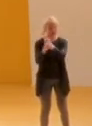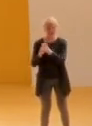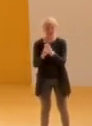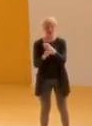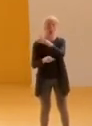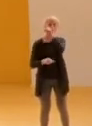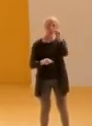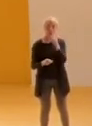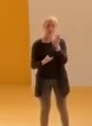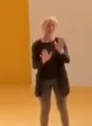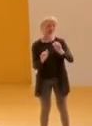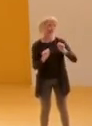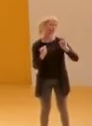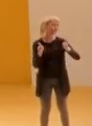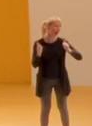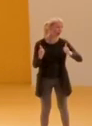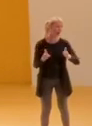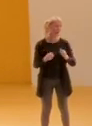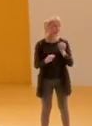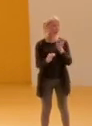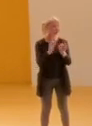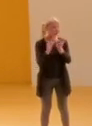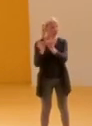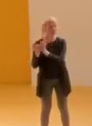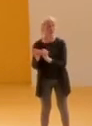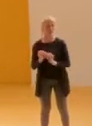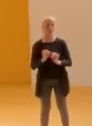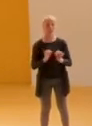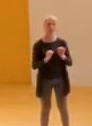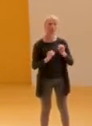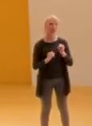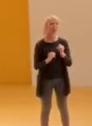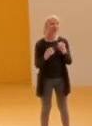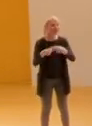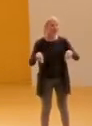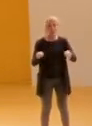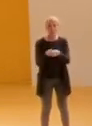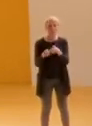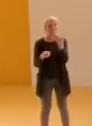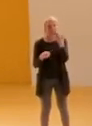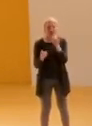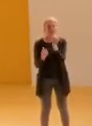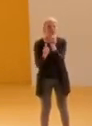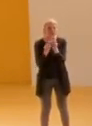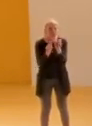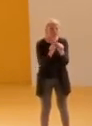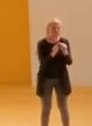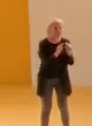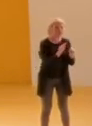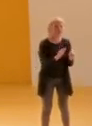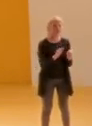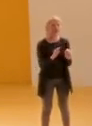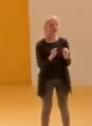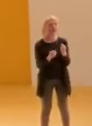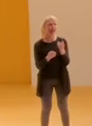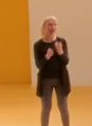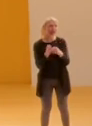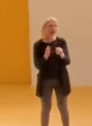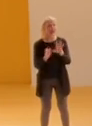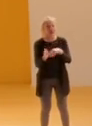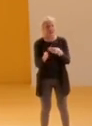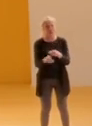że ludzie się specjalizują wykonywaniu czy firmy specjalizują się w wykonywaniu bardzo bardzo małych szczególarskich elementów tak jak